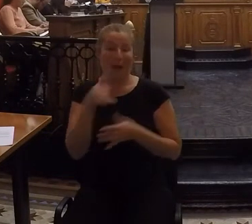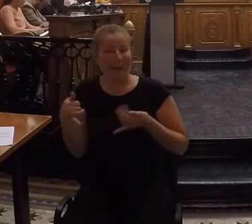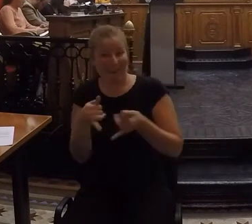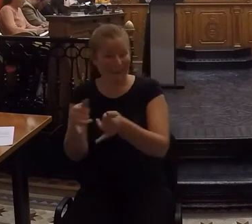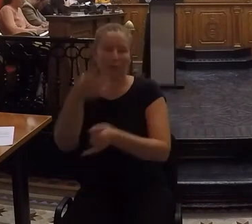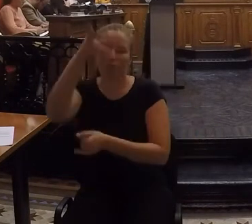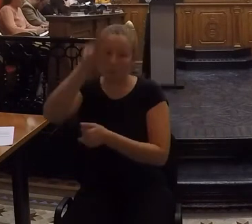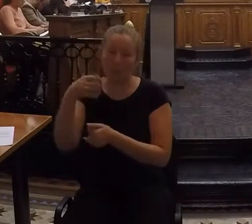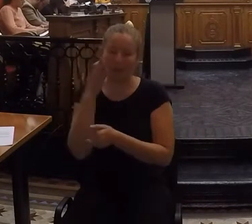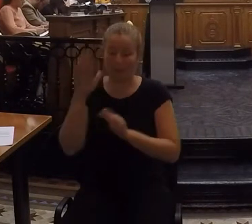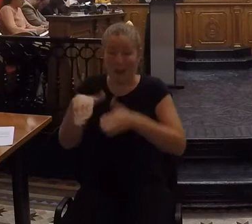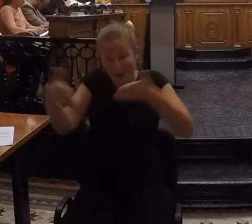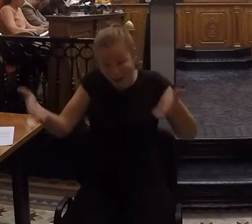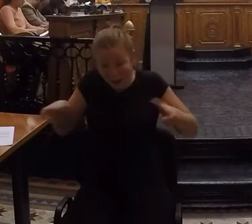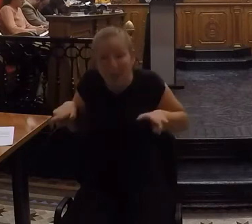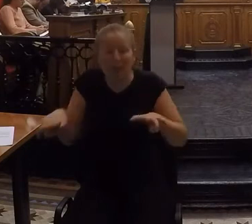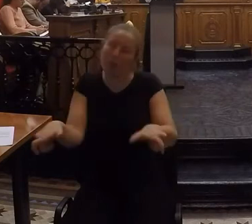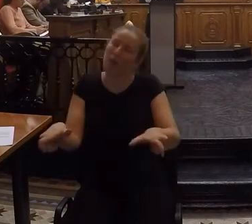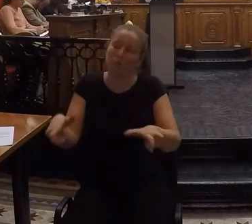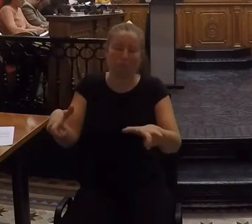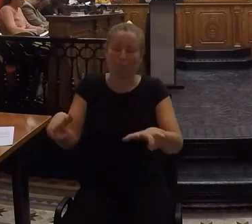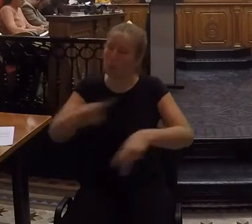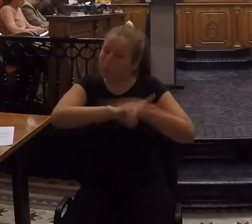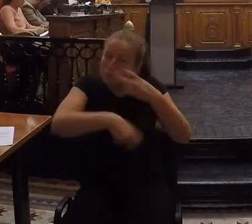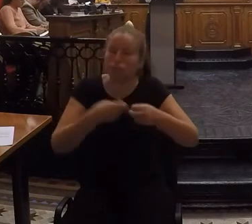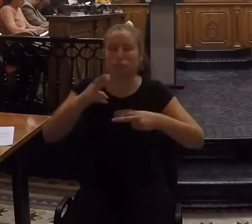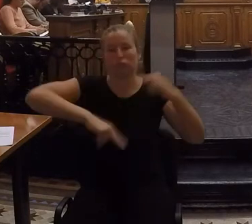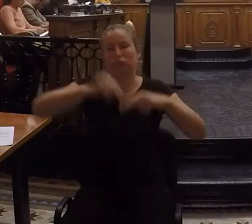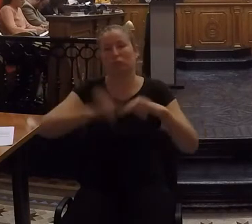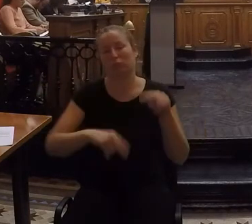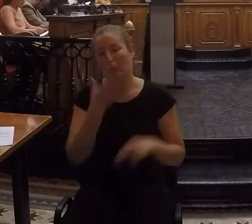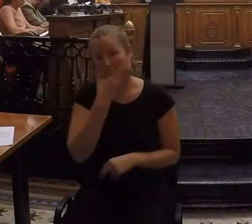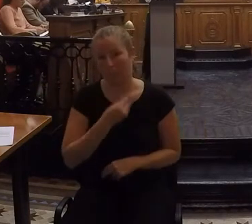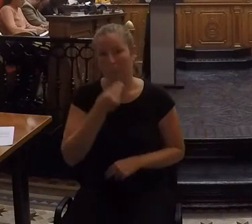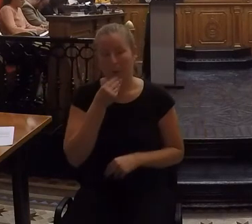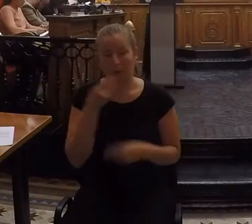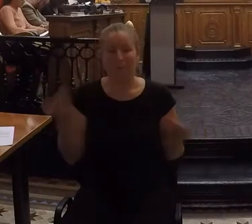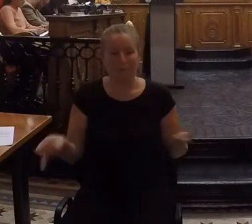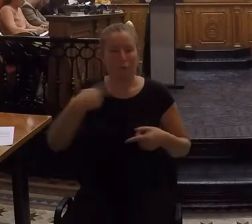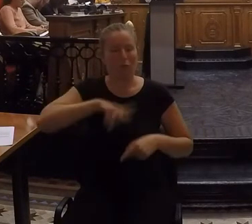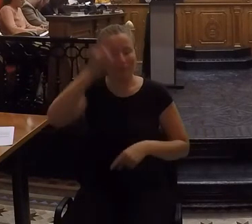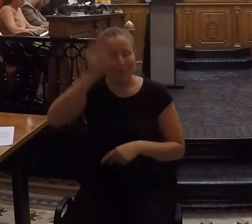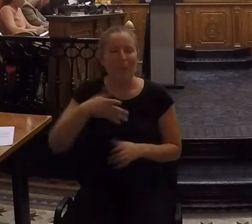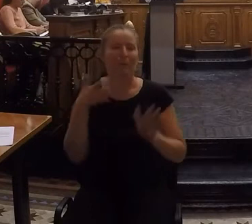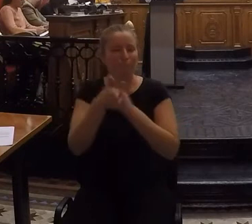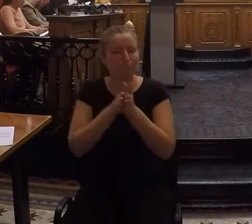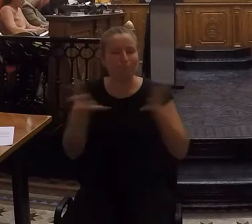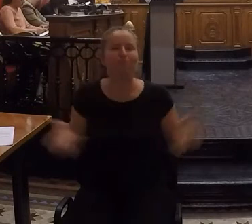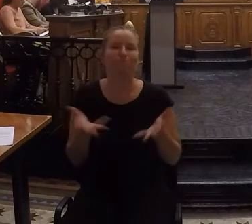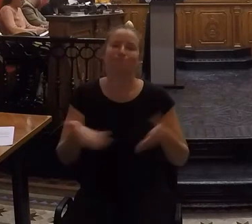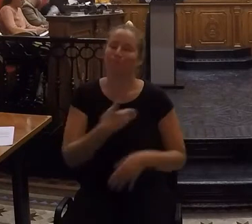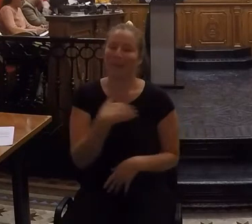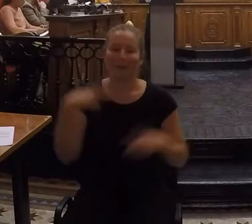porque atiende las necesidades tanto de la ciudad como de las pedanías, potenciando, por ejemplo, el transporte público a las pedanías como